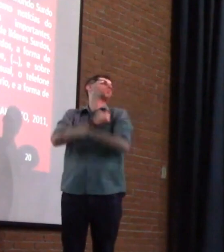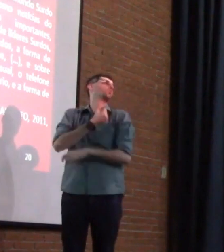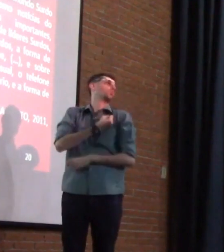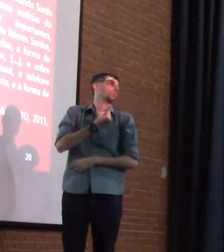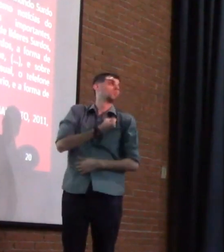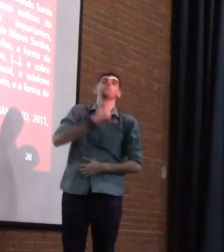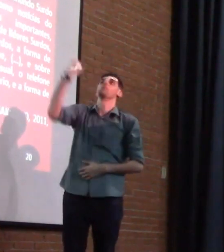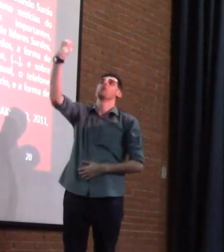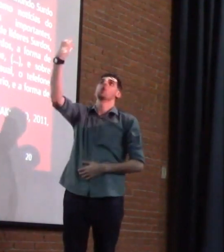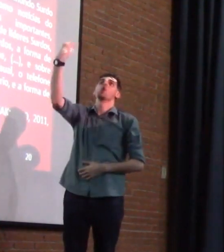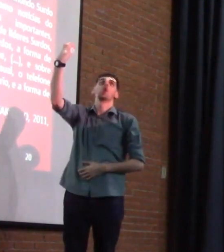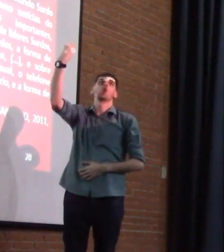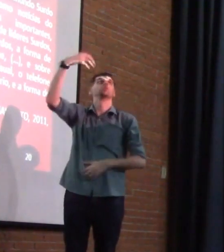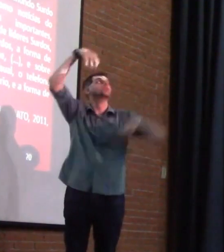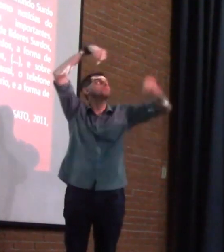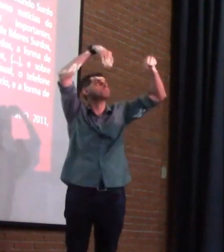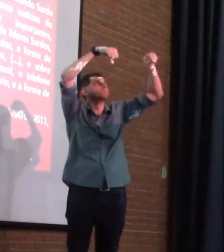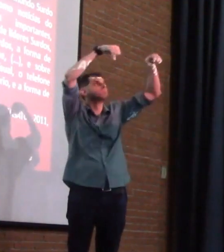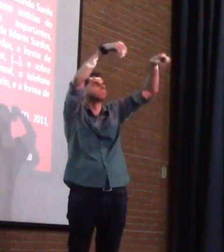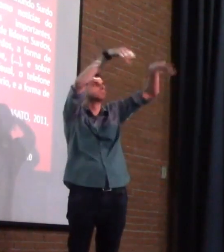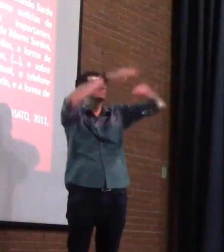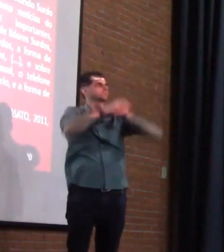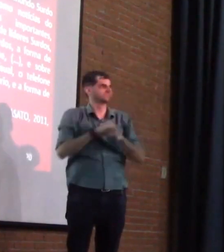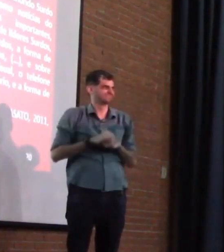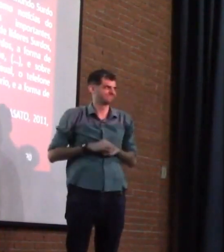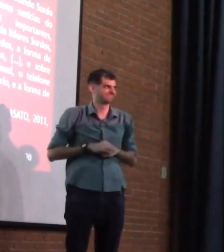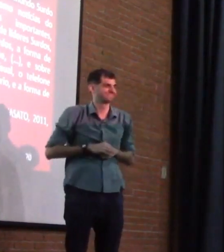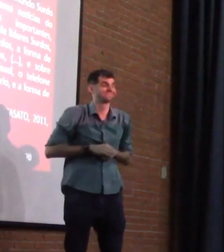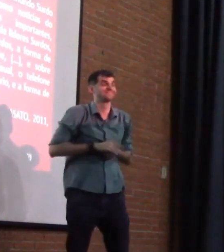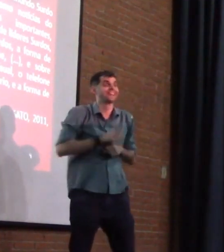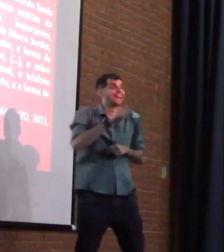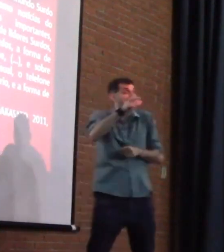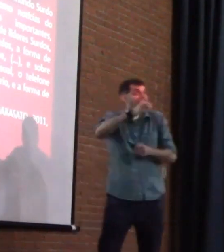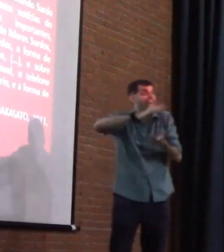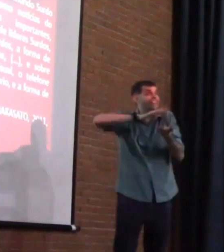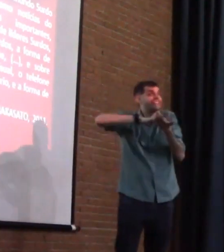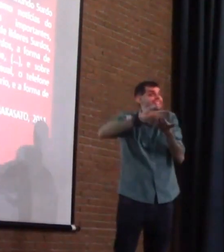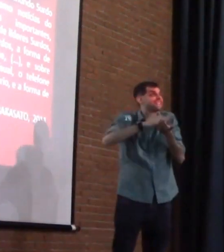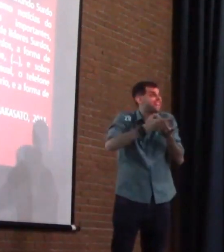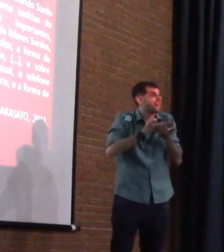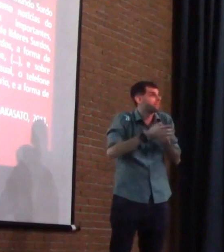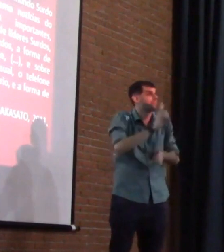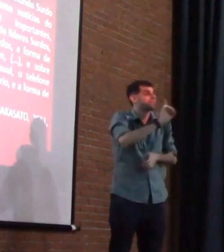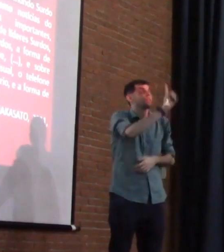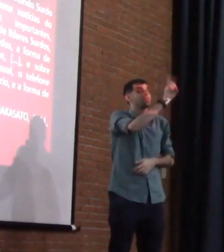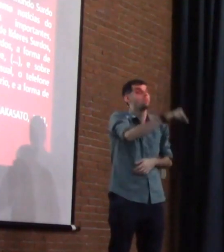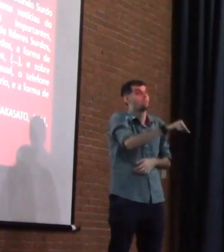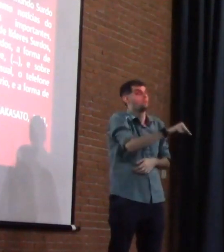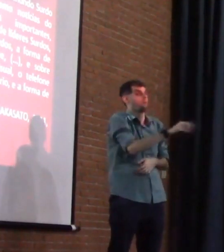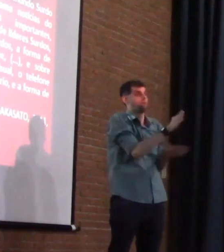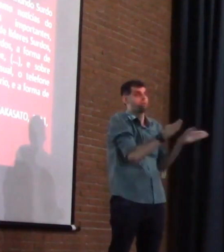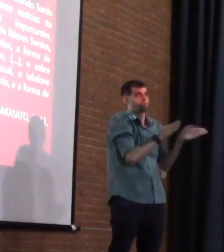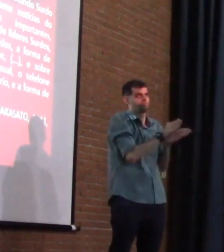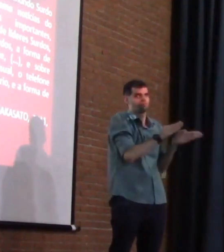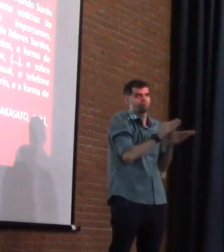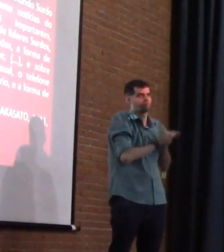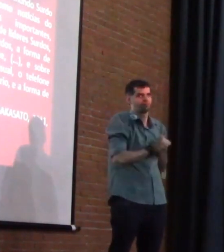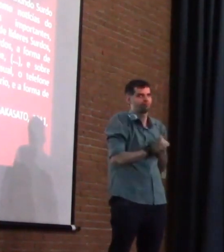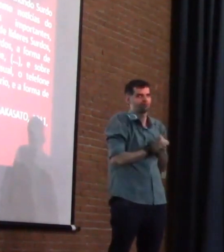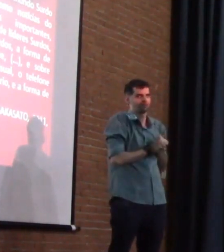fachadas, letreiros com luzes piscantes, com luzes, e aí, por exemplo, pensar que